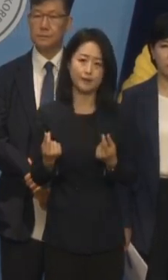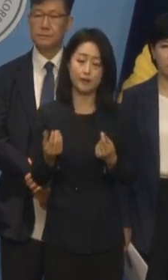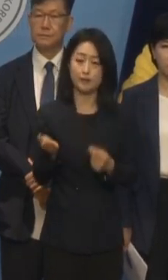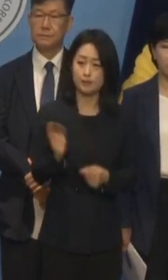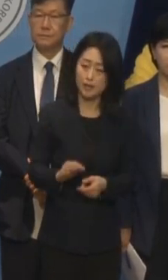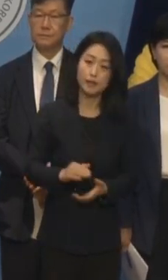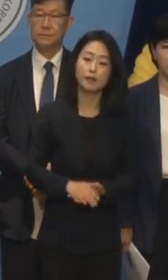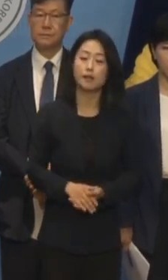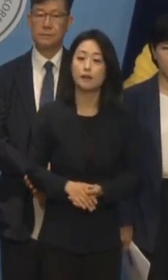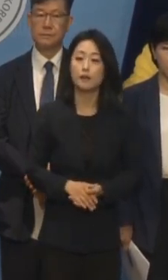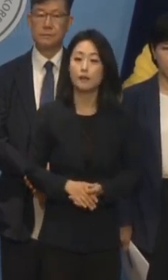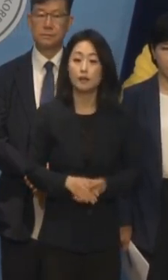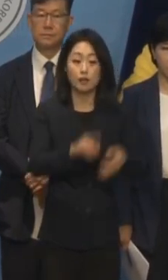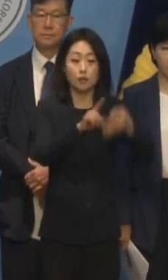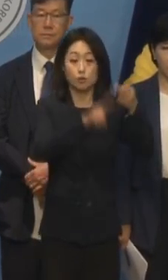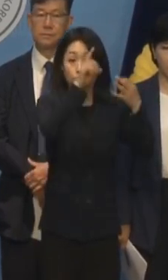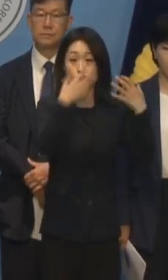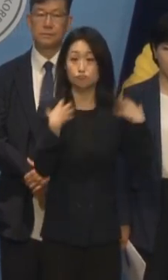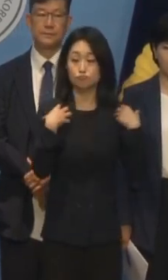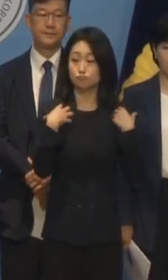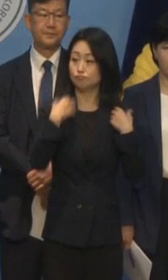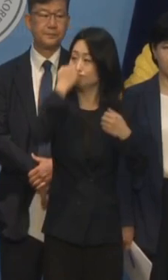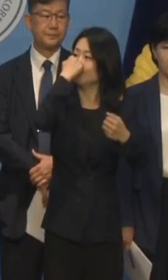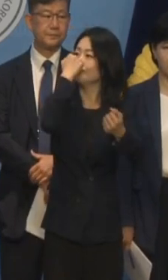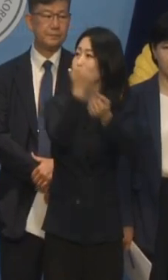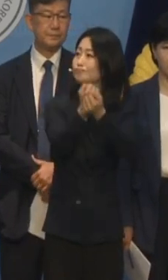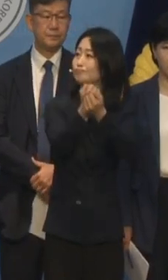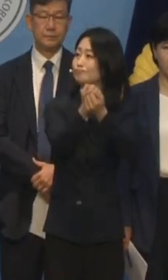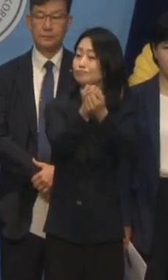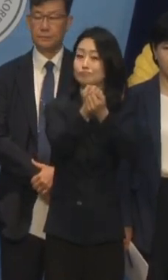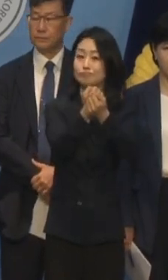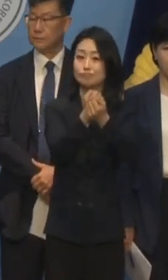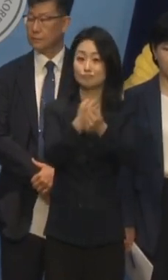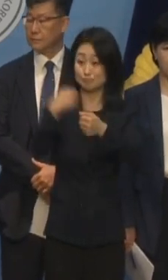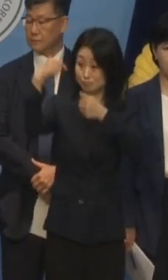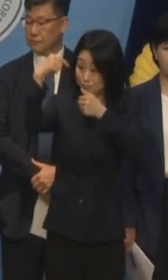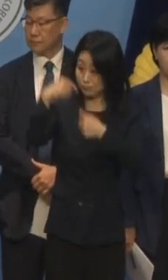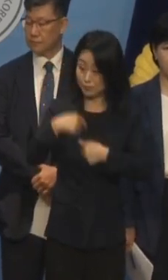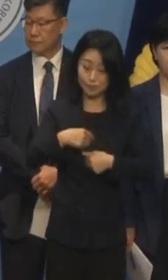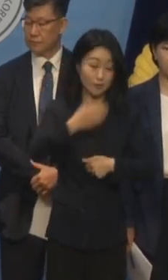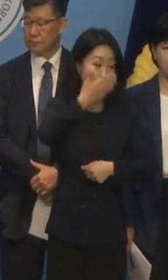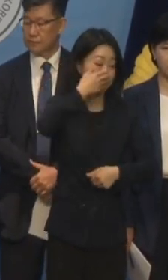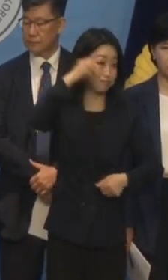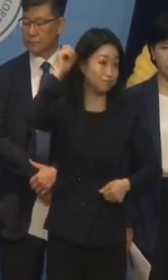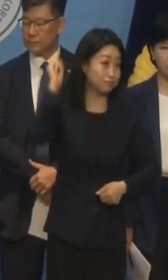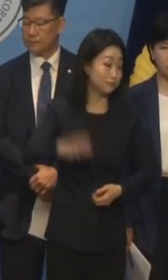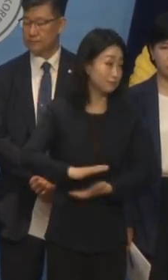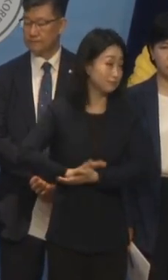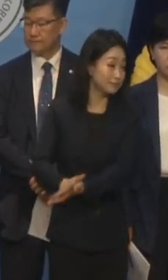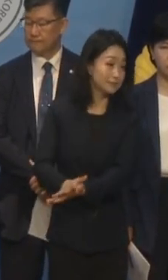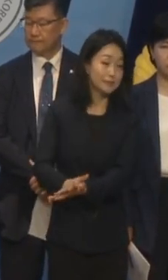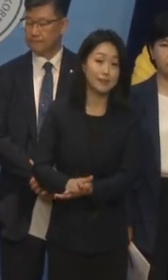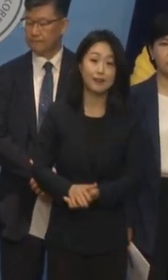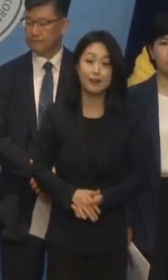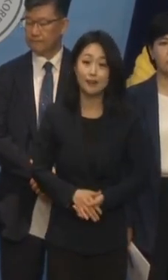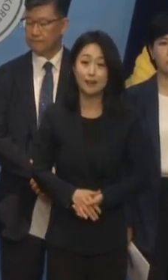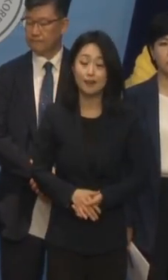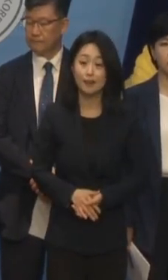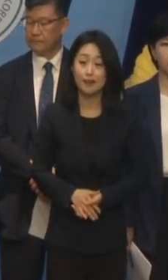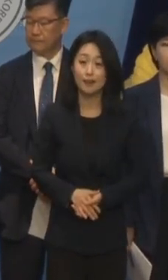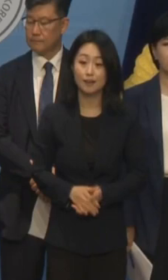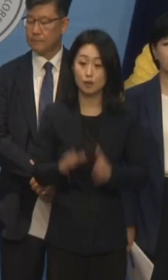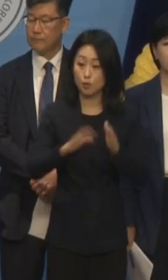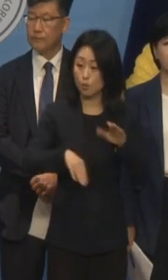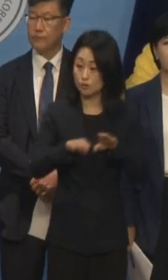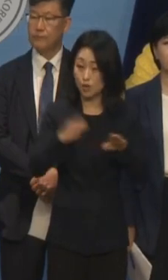윤석열 정부는 아랑곳하지 않고 국민의 명령을 처절하게 깔아뭉갰습니다.